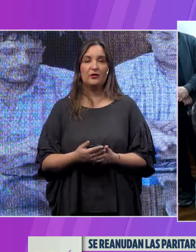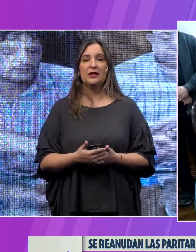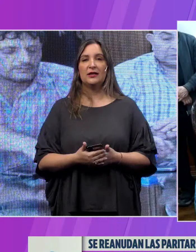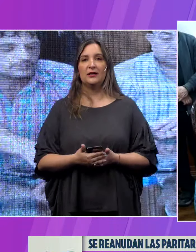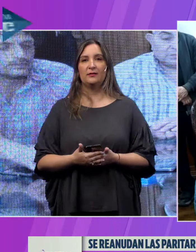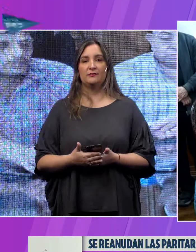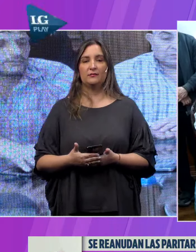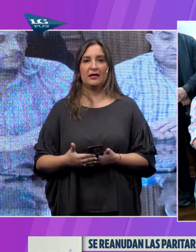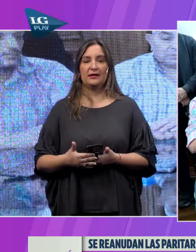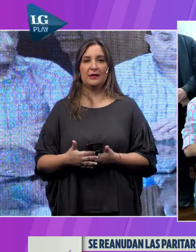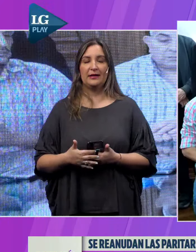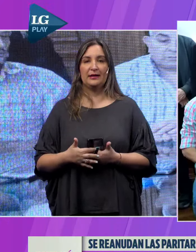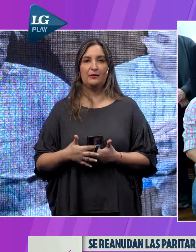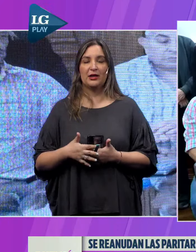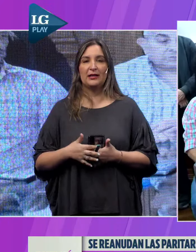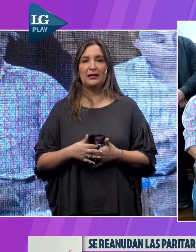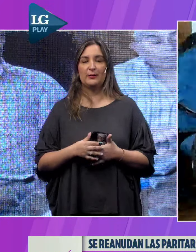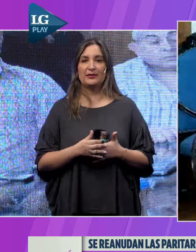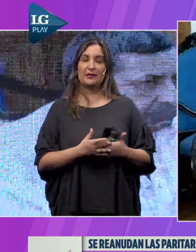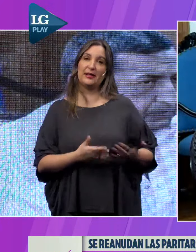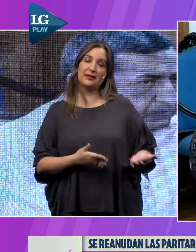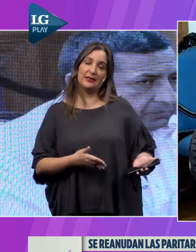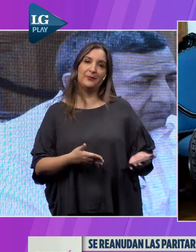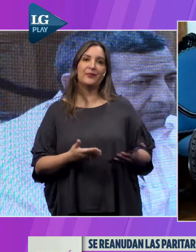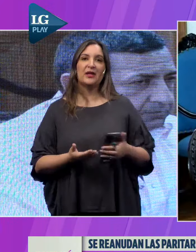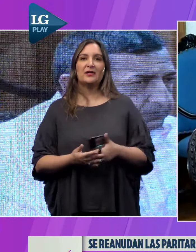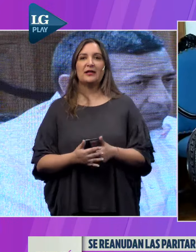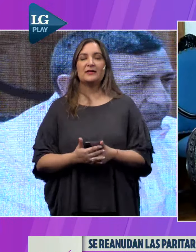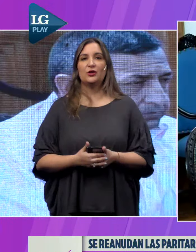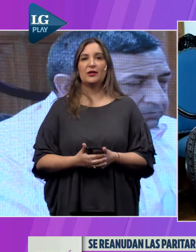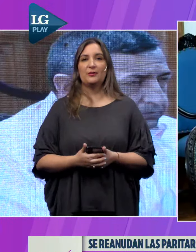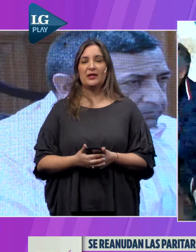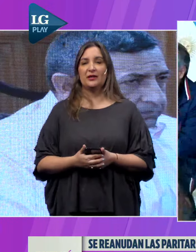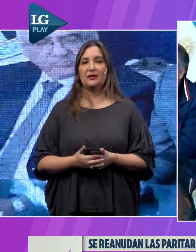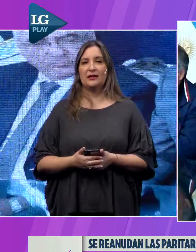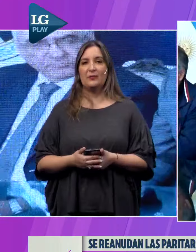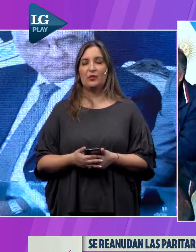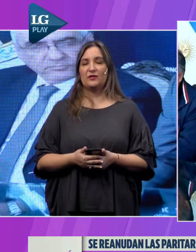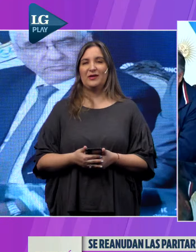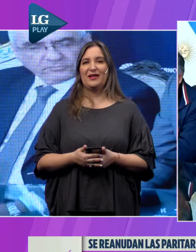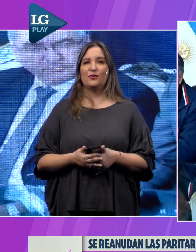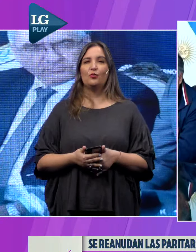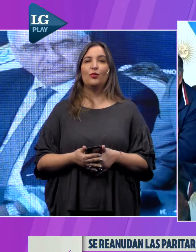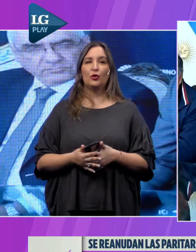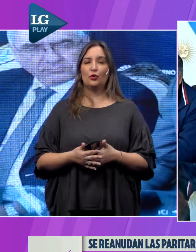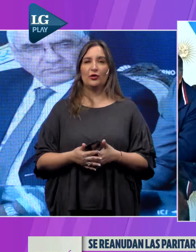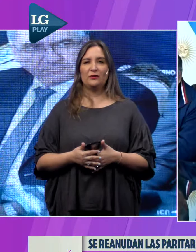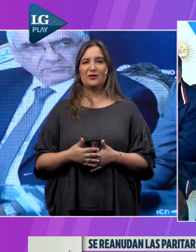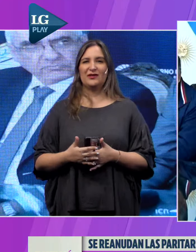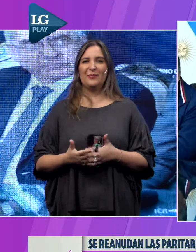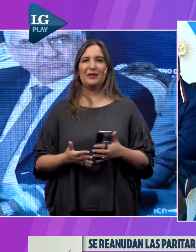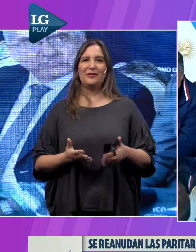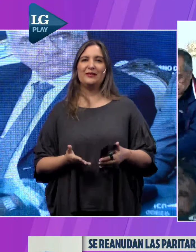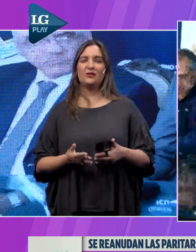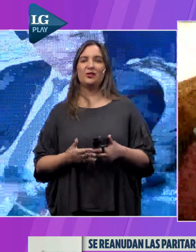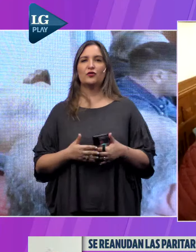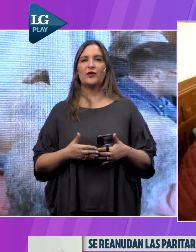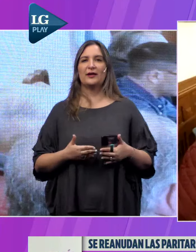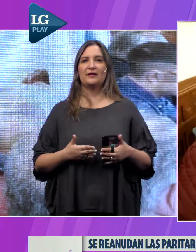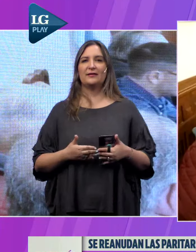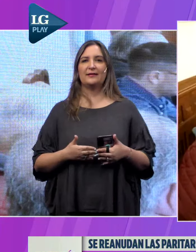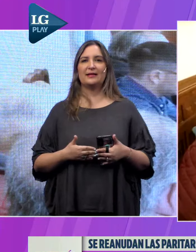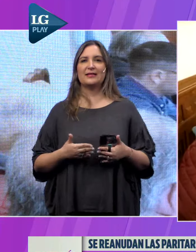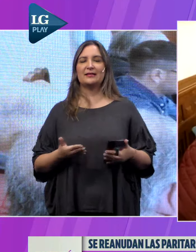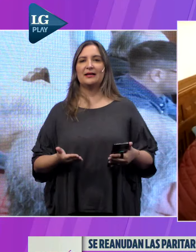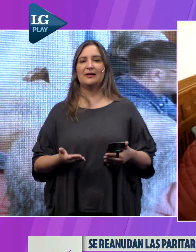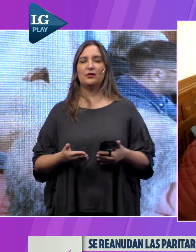¿no? La estabilidad laboral y el pase a planta, sino también la posibilidad de un bono. ¿Esto está previsto? O sea,